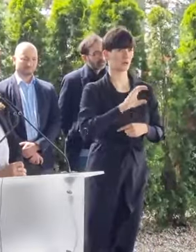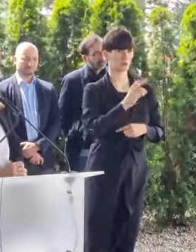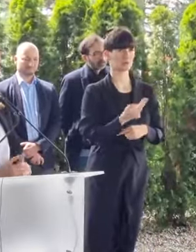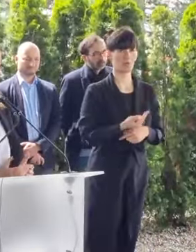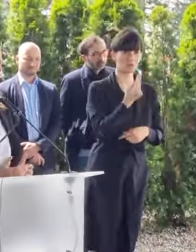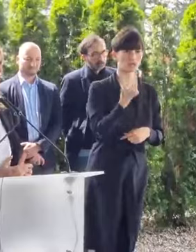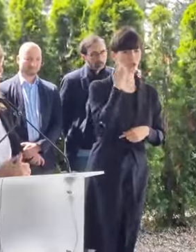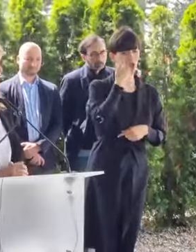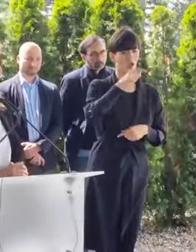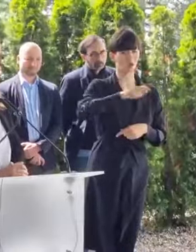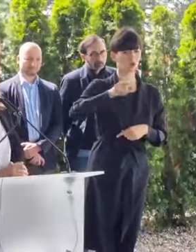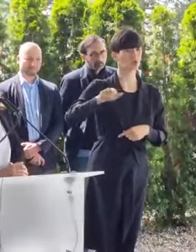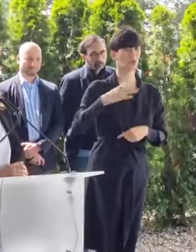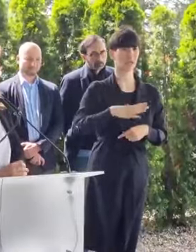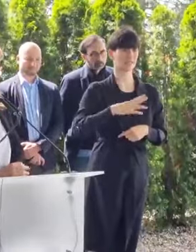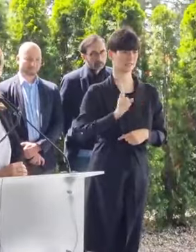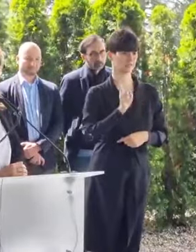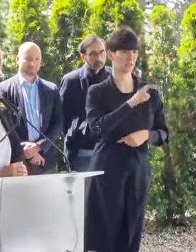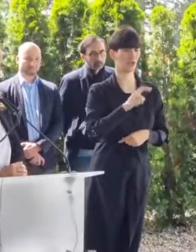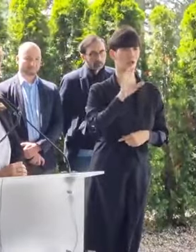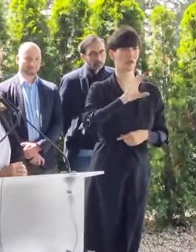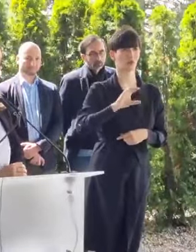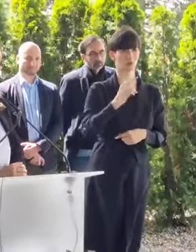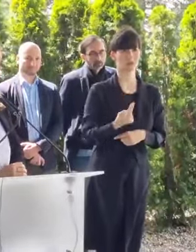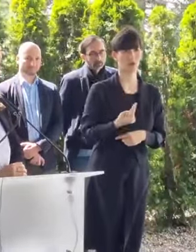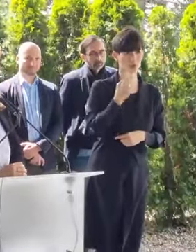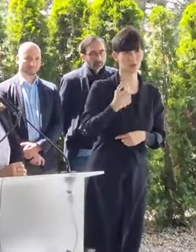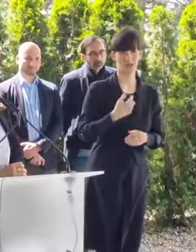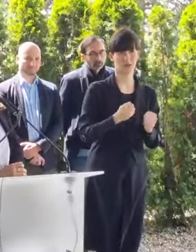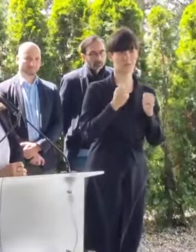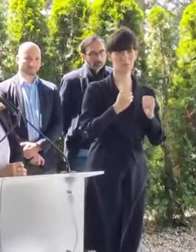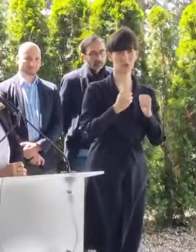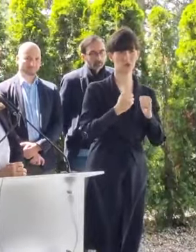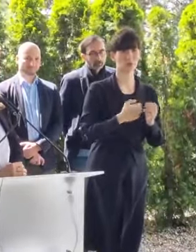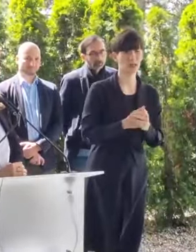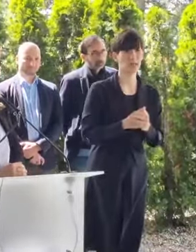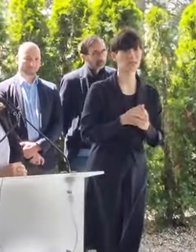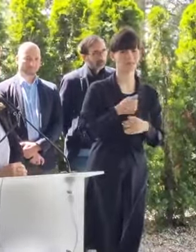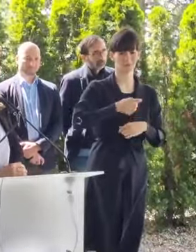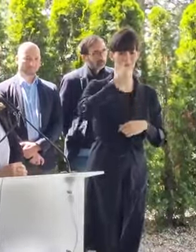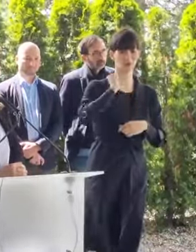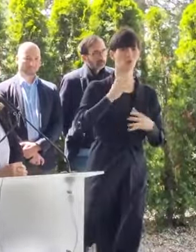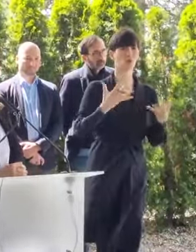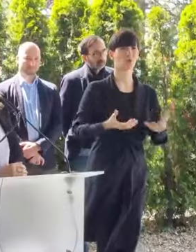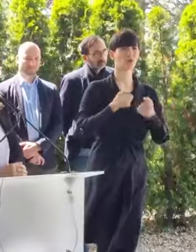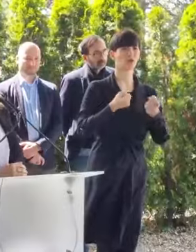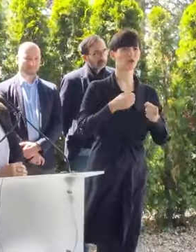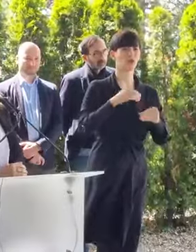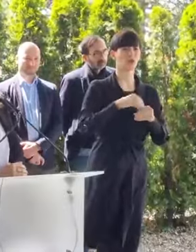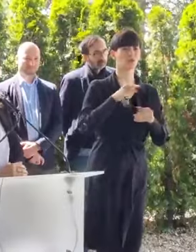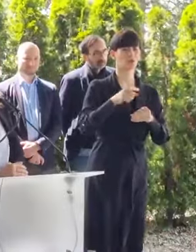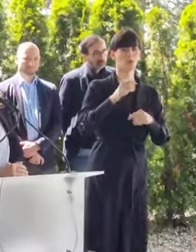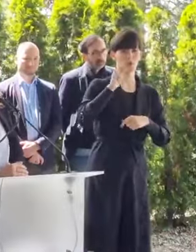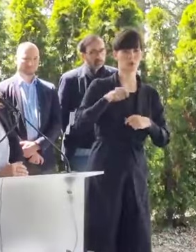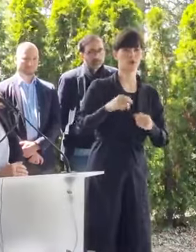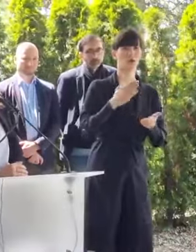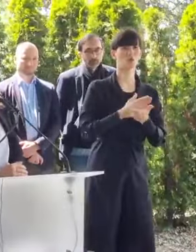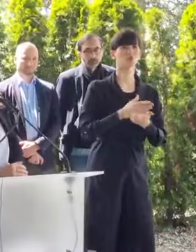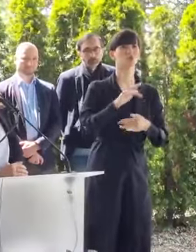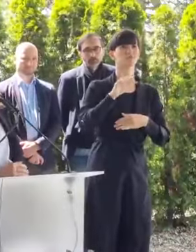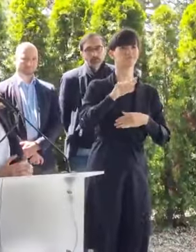kroku. Ukrajine držíme palce, sami sme sa angažovali v tom, čo sa minulý rok podarilo, a to je udelenie kandidátskeho statusu pre Ukrajinu, pretože